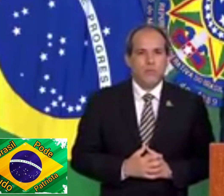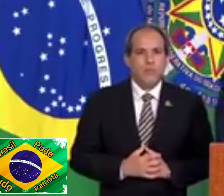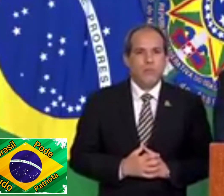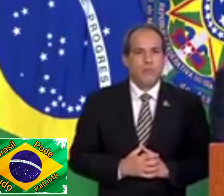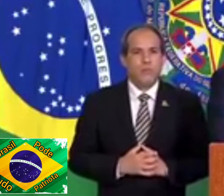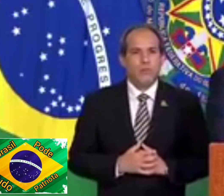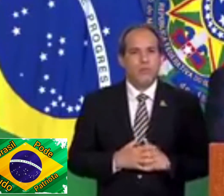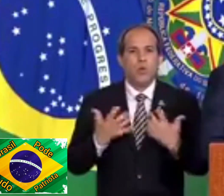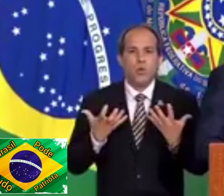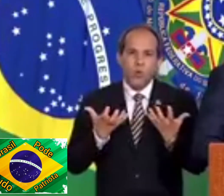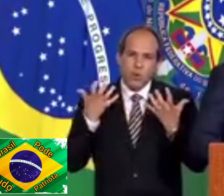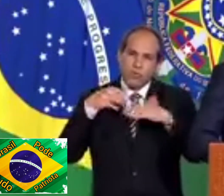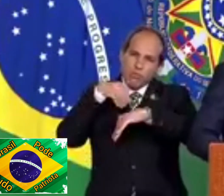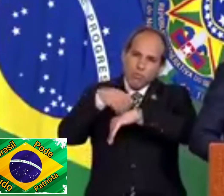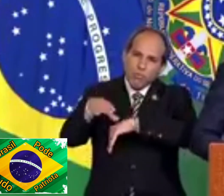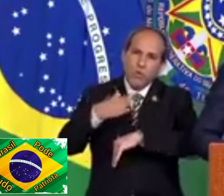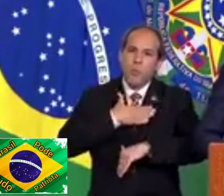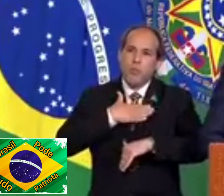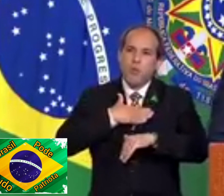eu quero dar um testemunho aqui.